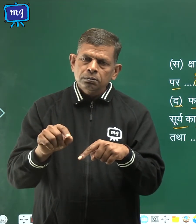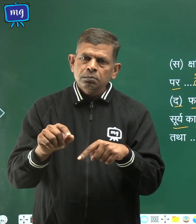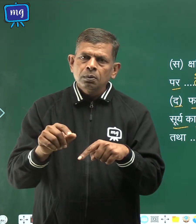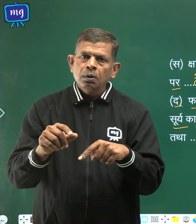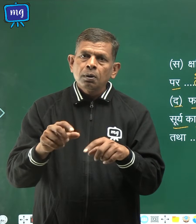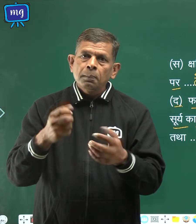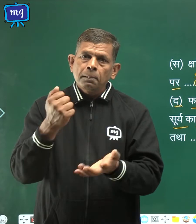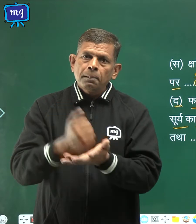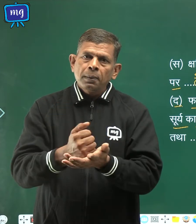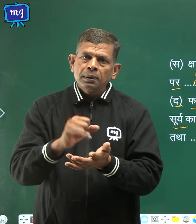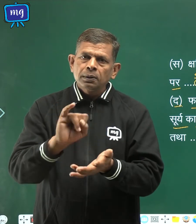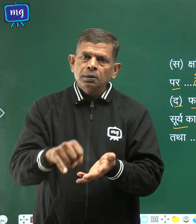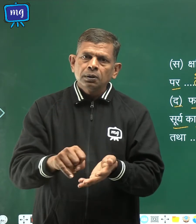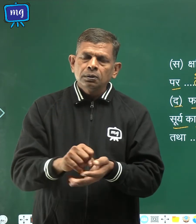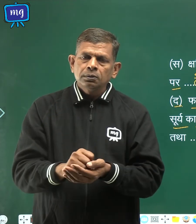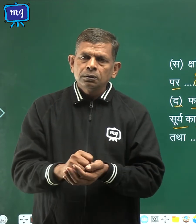आवश्यक है।